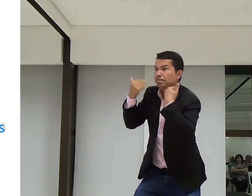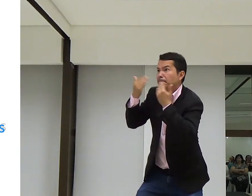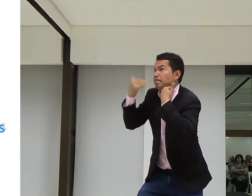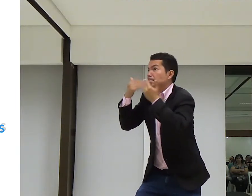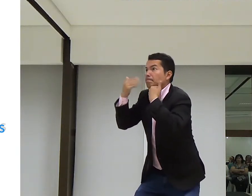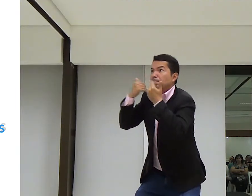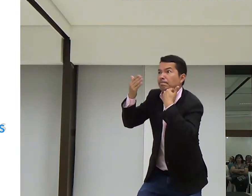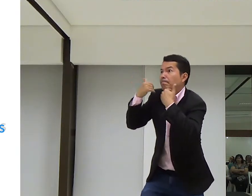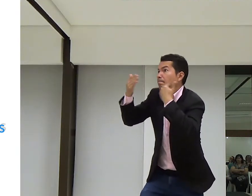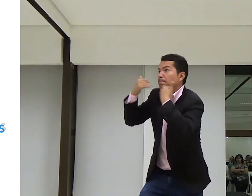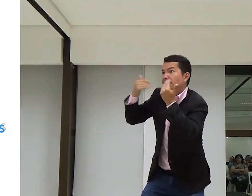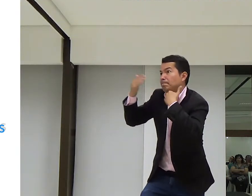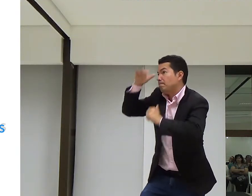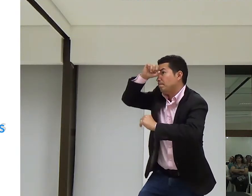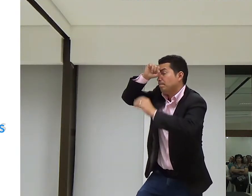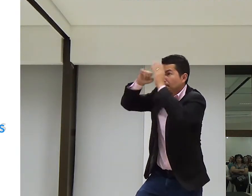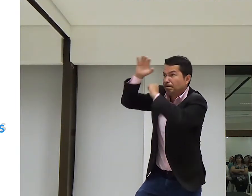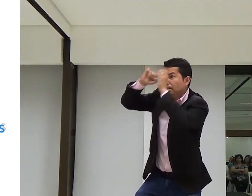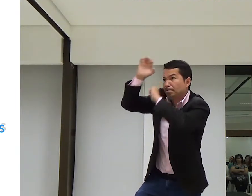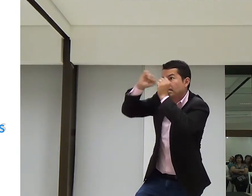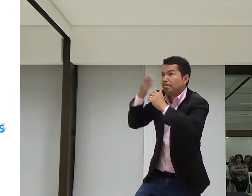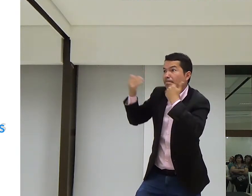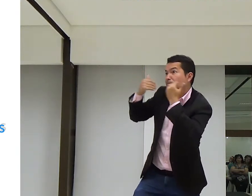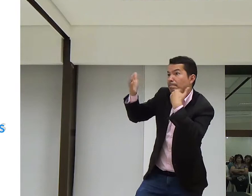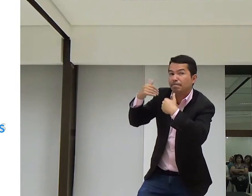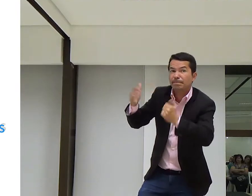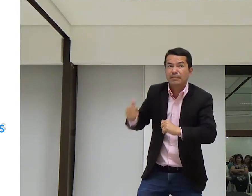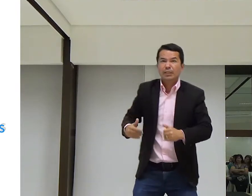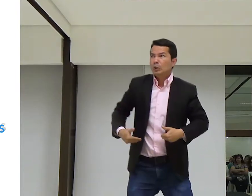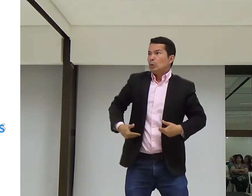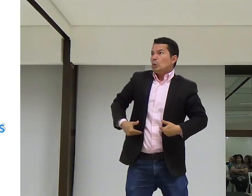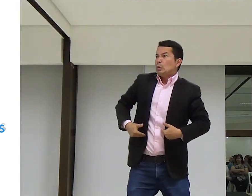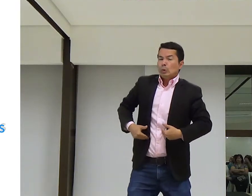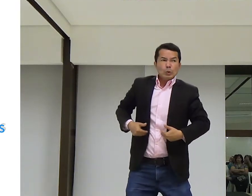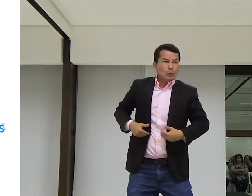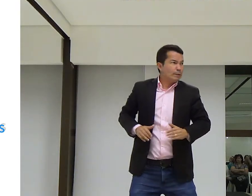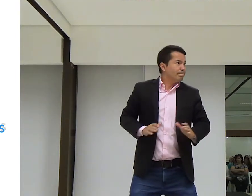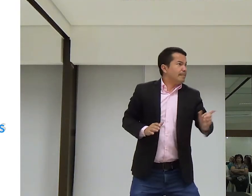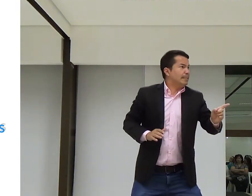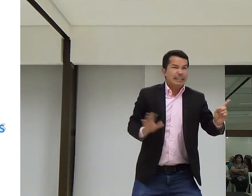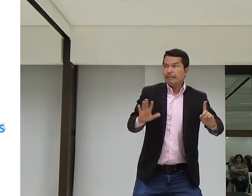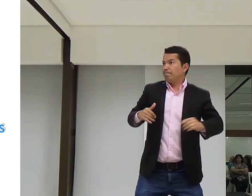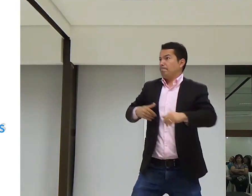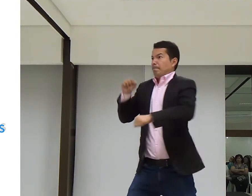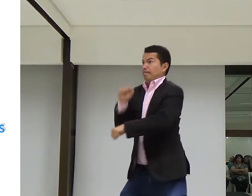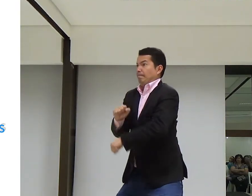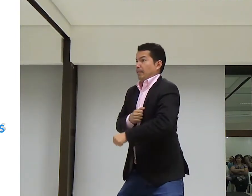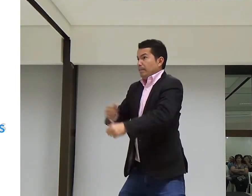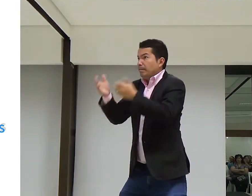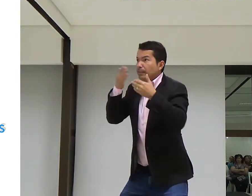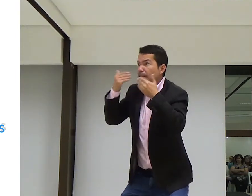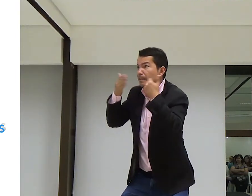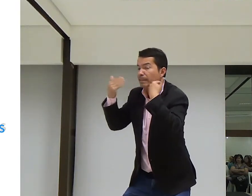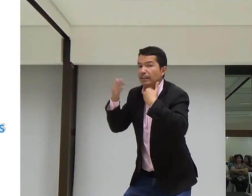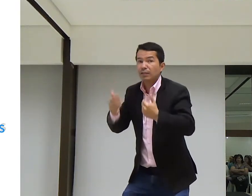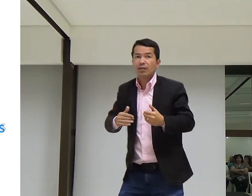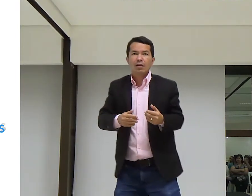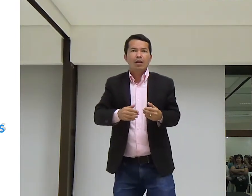aprender mais das coisas que Jesus está ensinando, cheias de ansiedade para aprender e curiosas. E elas estavam